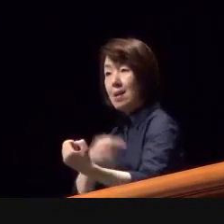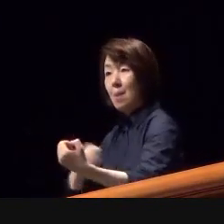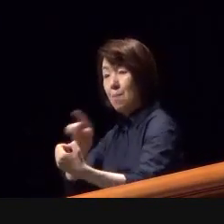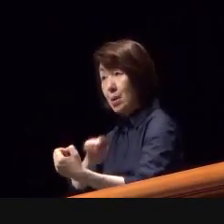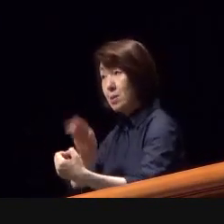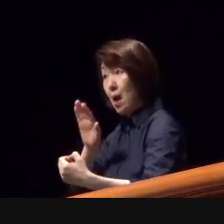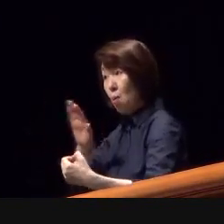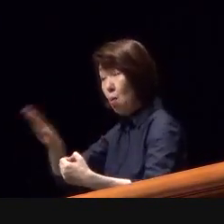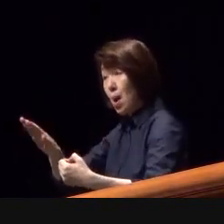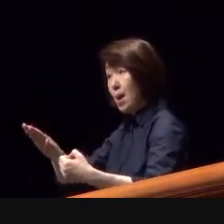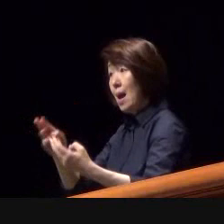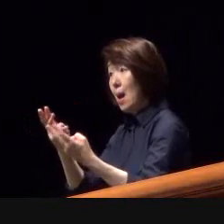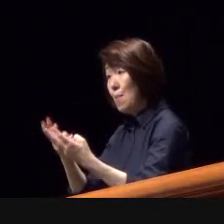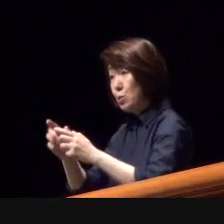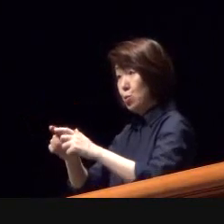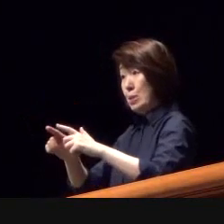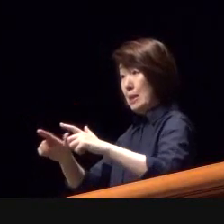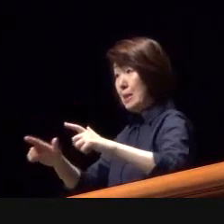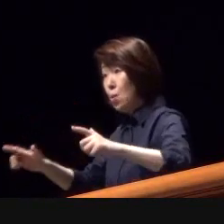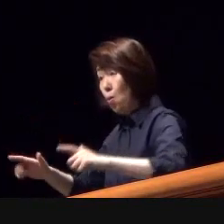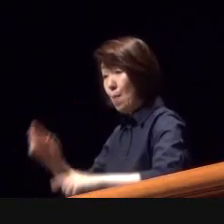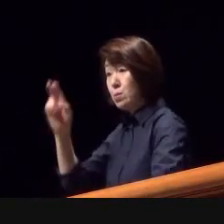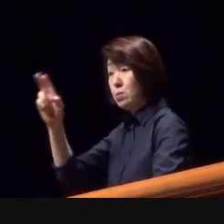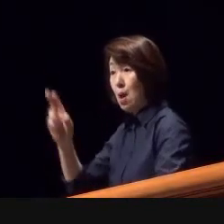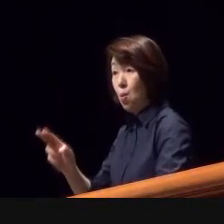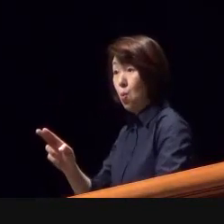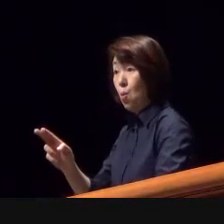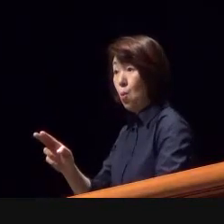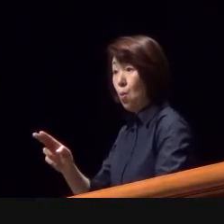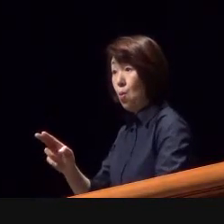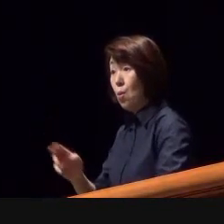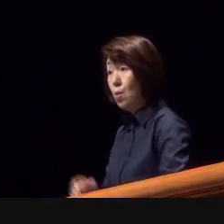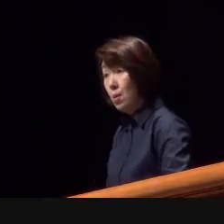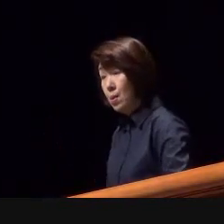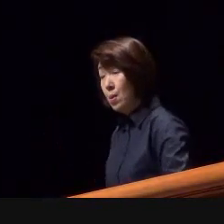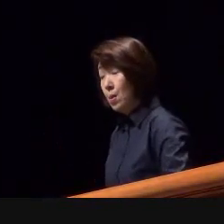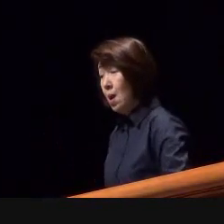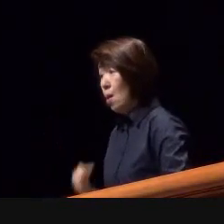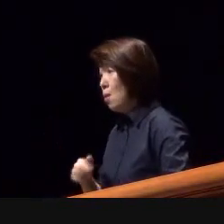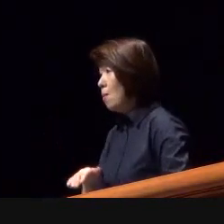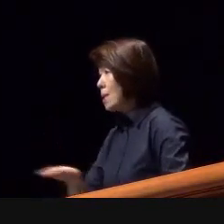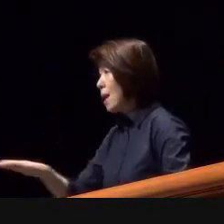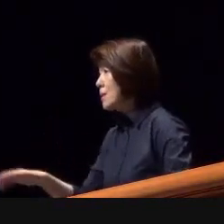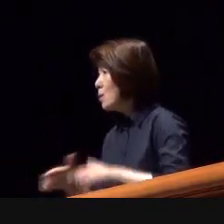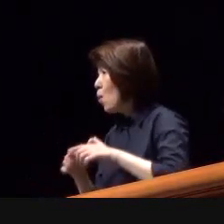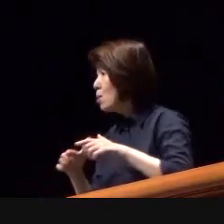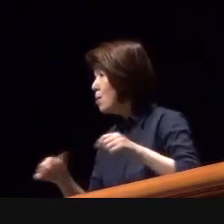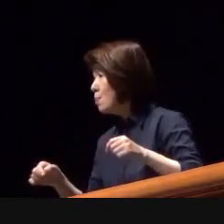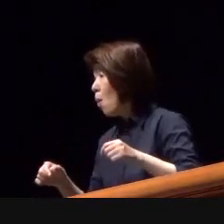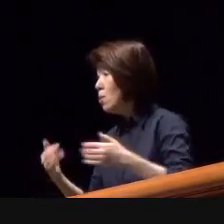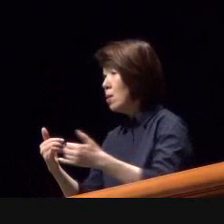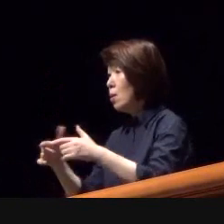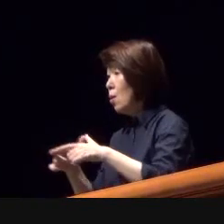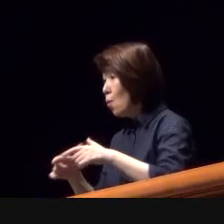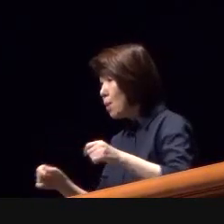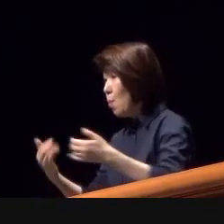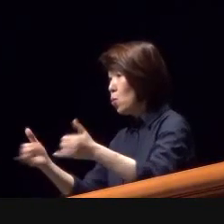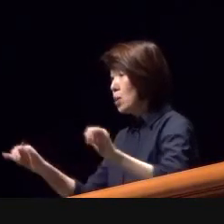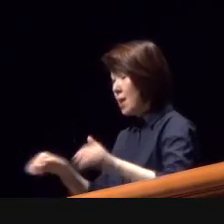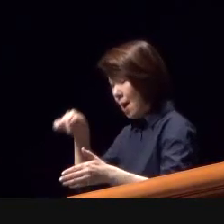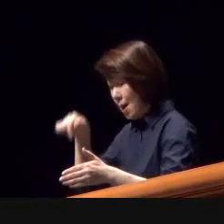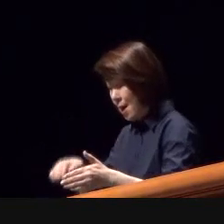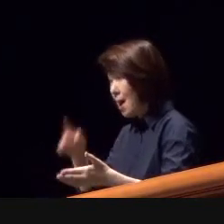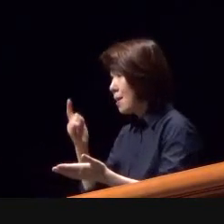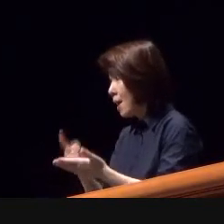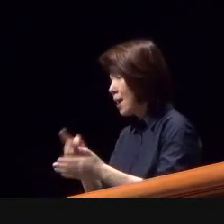からますます勢いを増してくるだろう、その中で私たちの国だけ、私たちの社会だけ原子